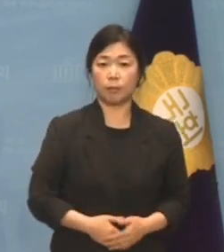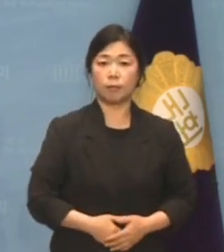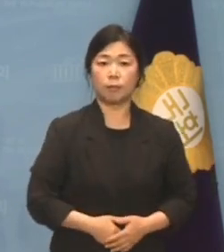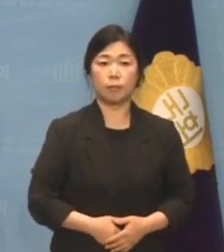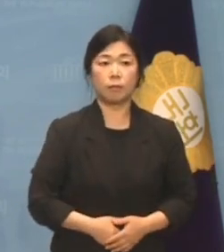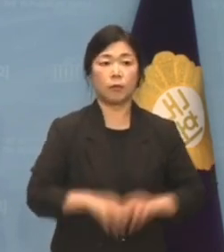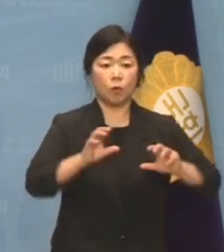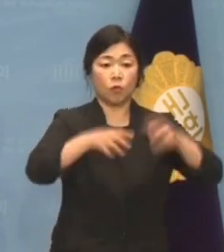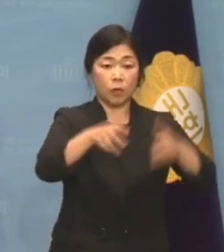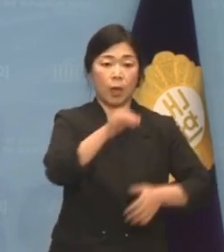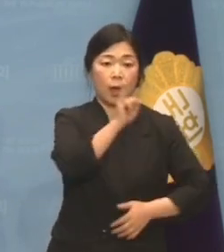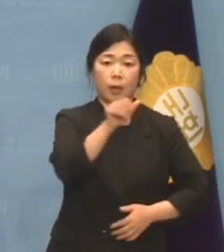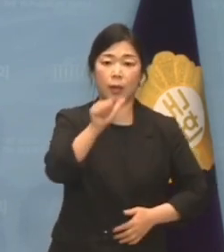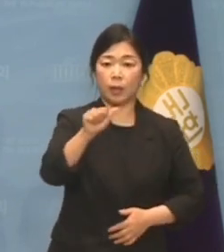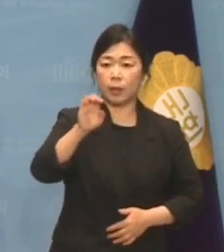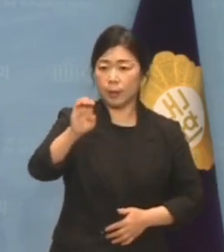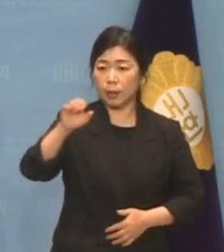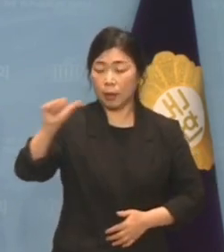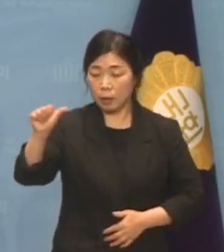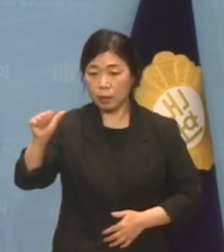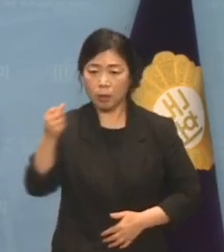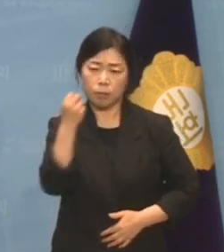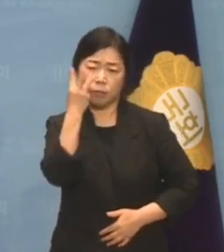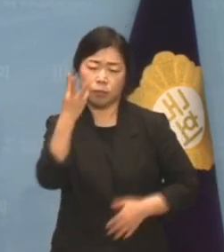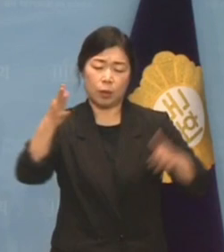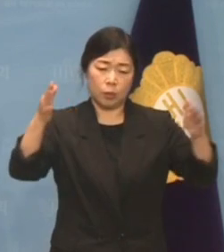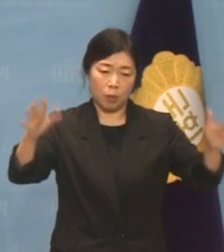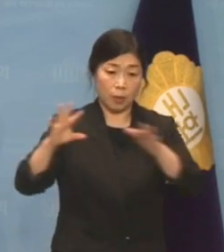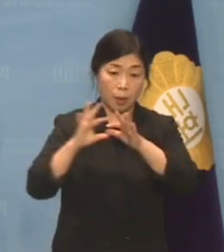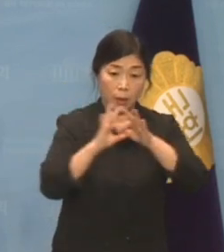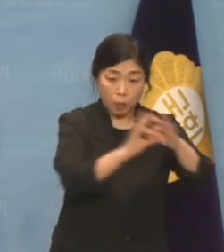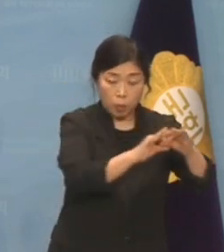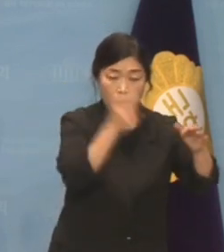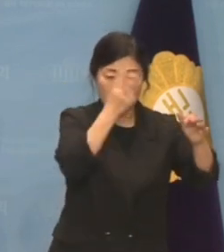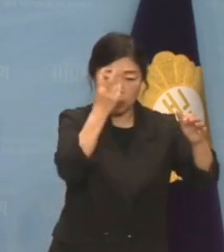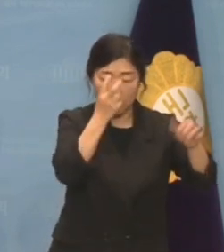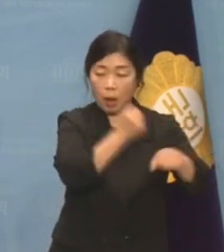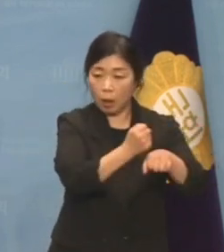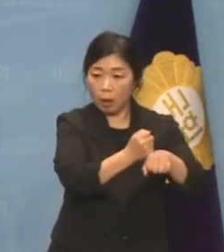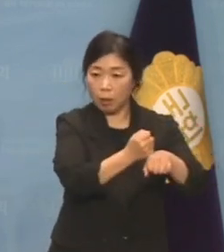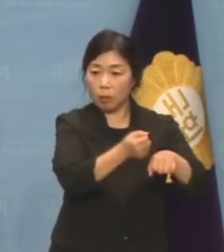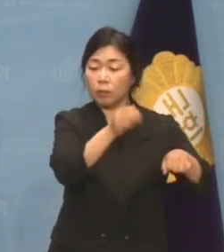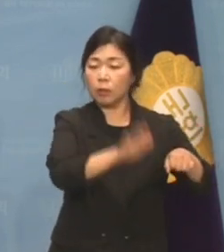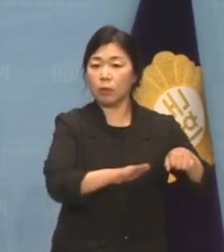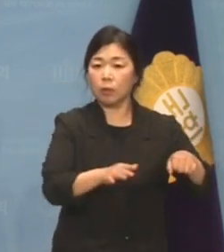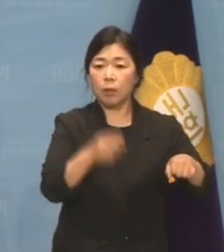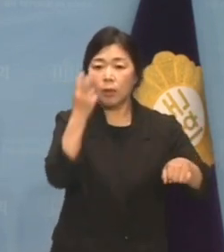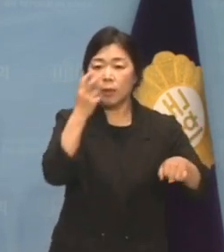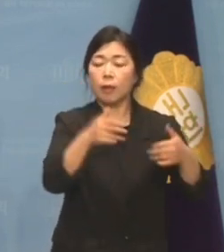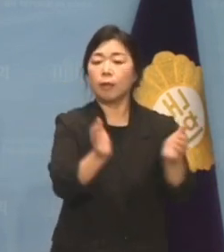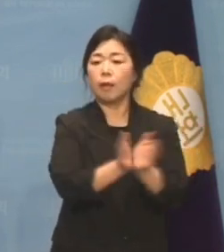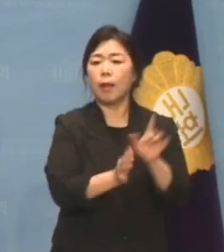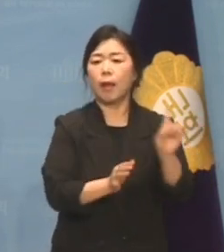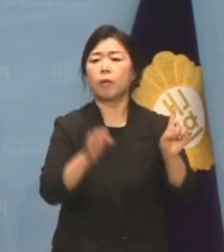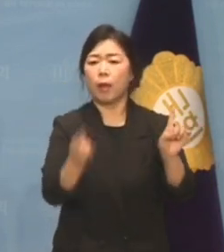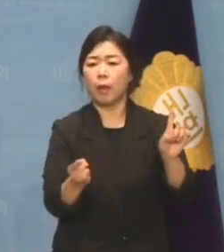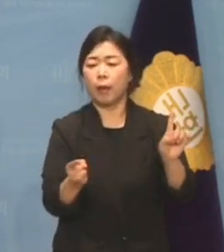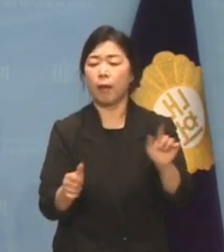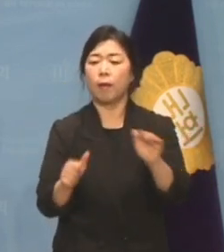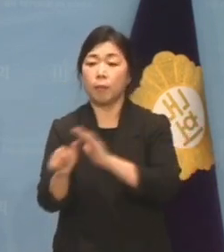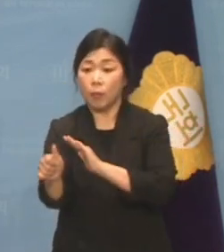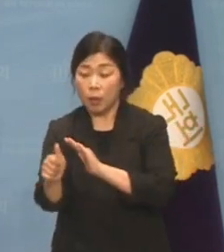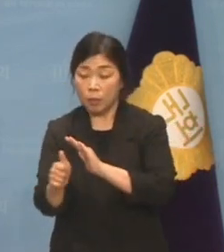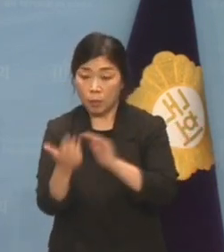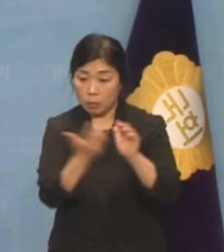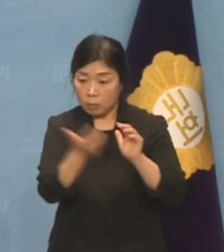IAEA 전문가들도 수개월에 걸쳐 후쿠시마 오염수 방류에 관한 조사를 하는데 시찰단이 단한 번의